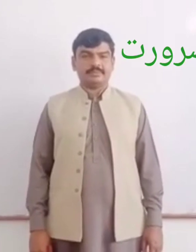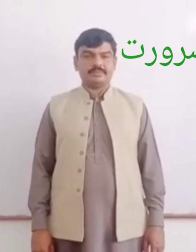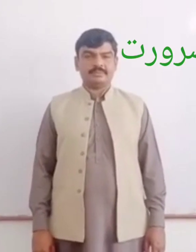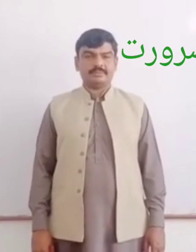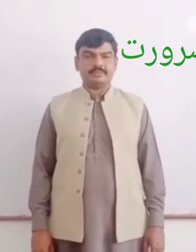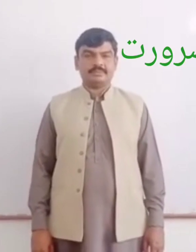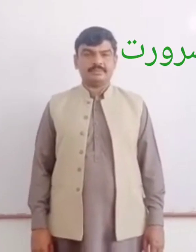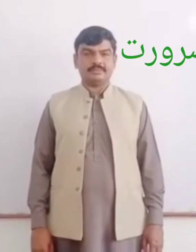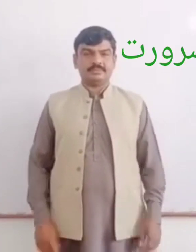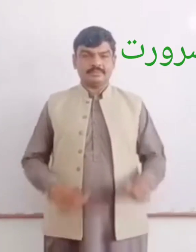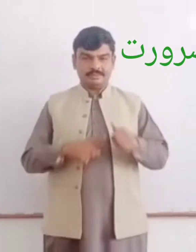ज़रूरत,